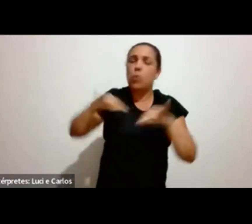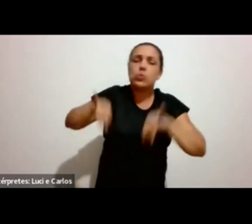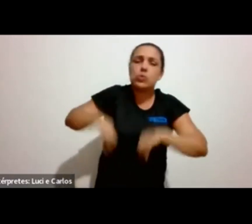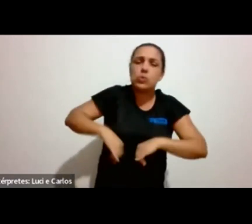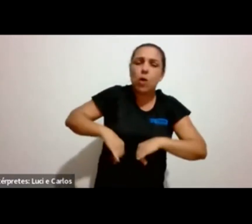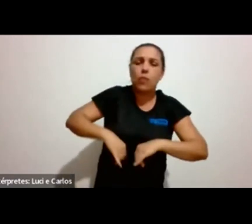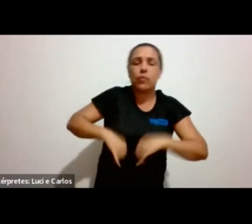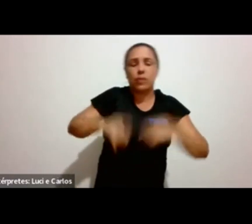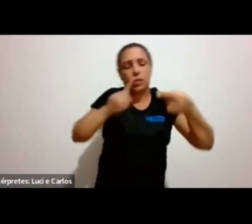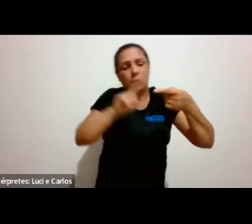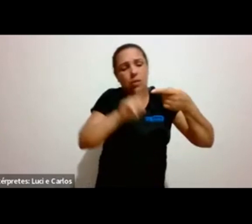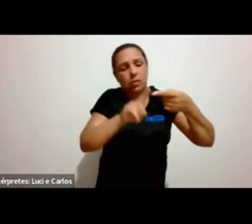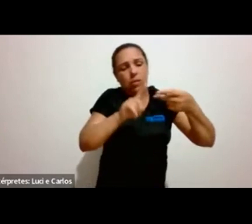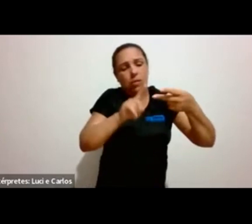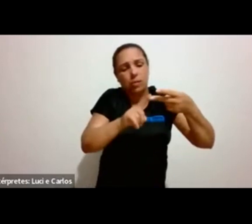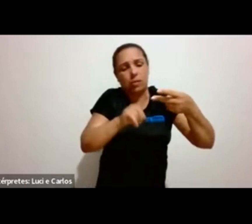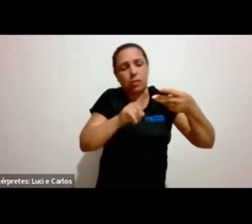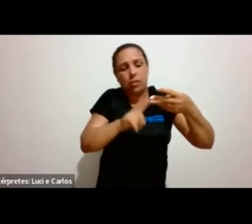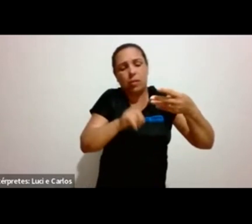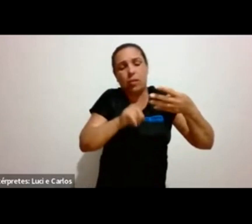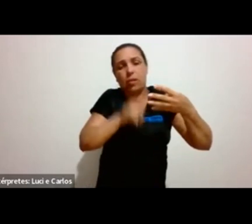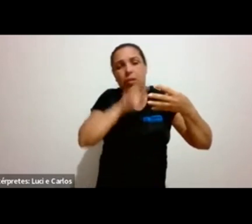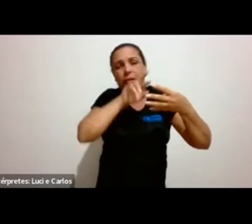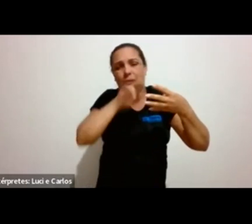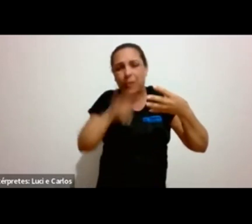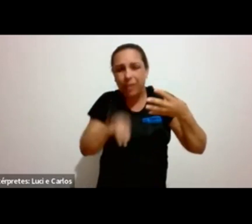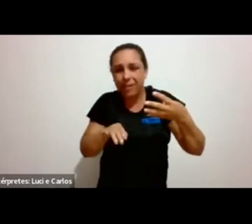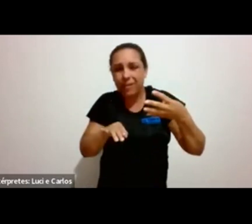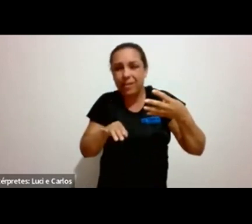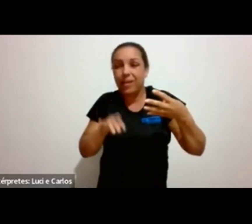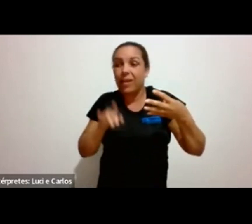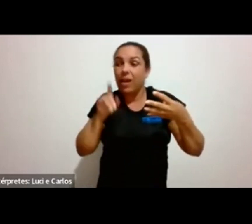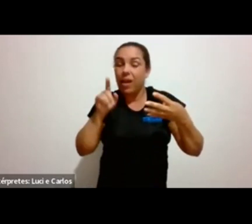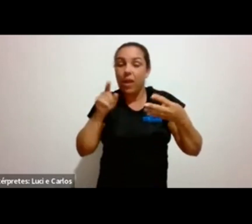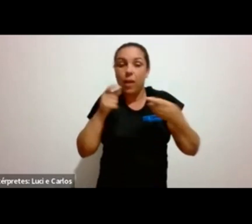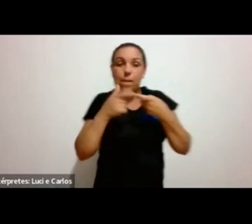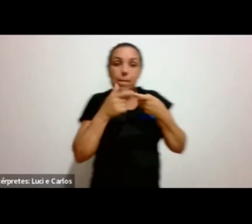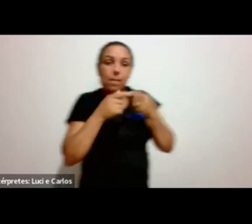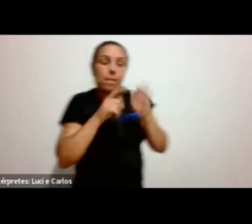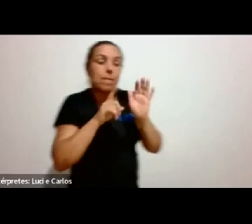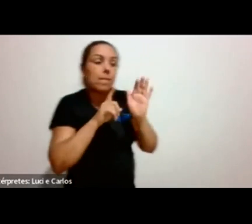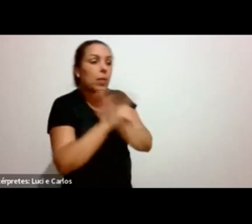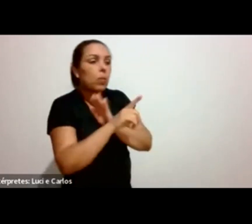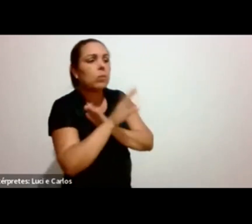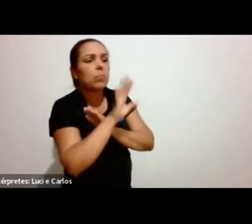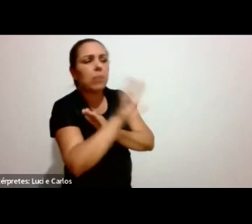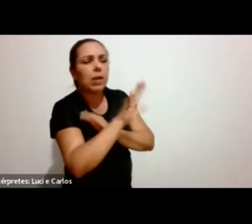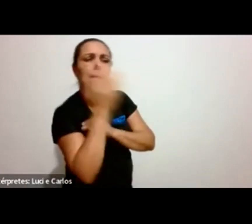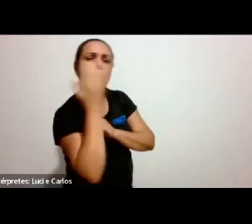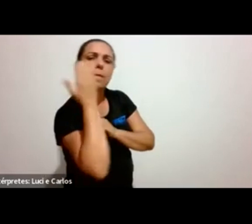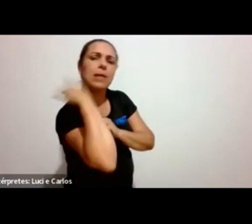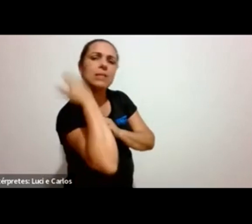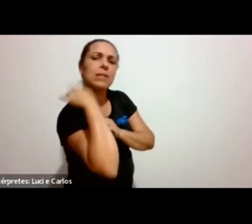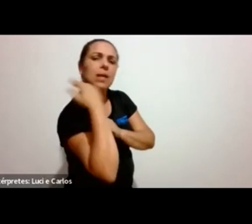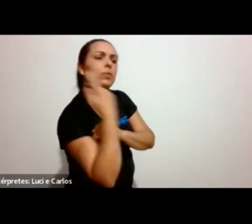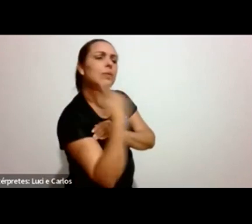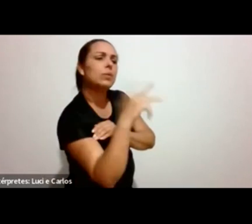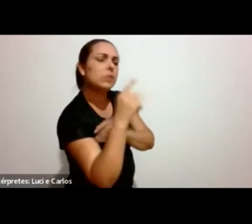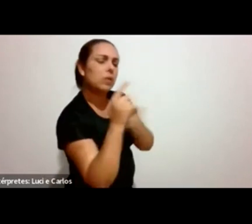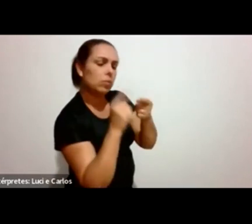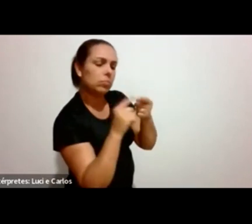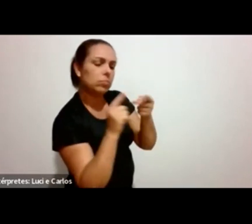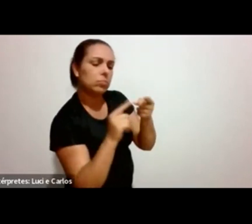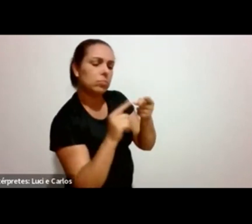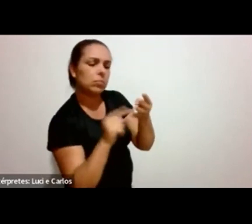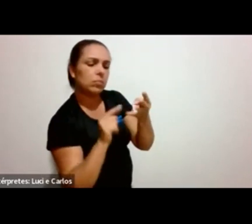você leva essa pessoa a fazer uma análise no estado emocional dela, você vê que o